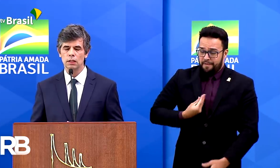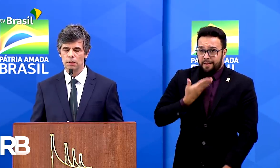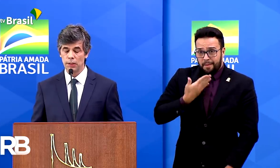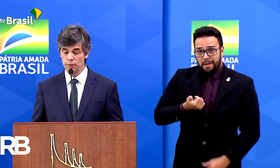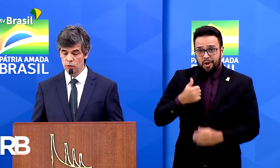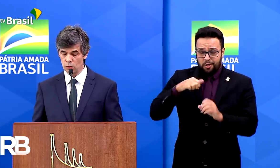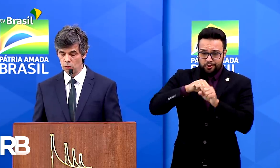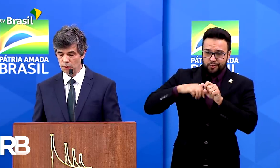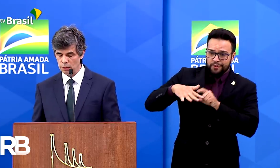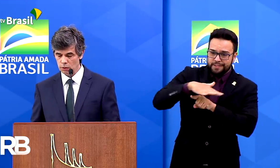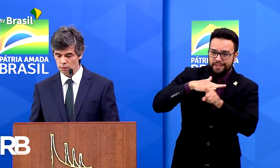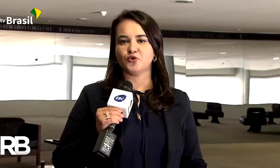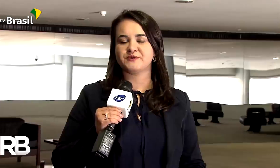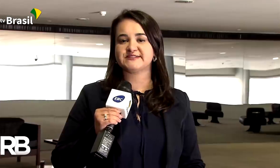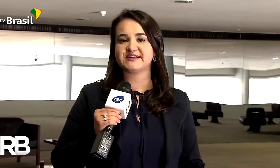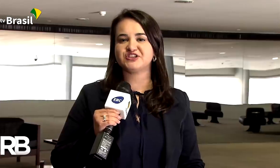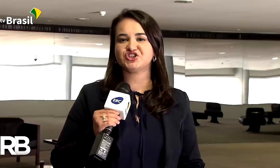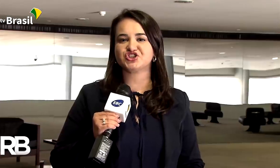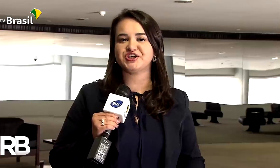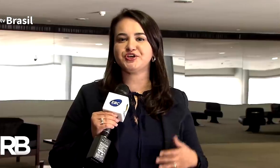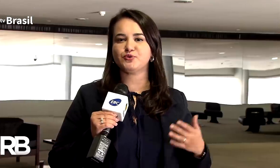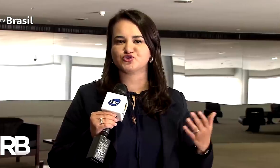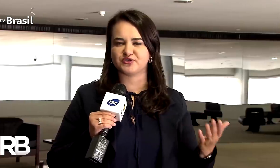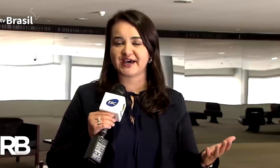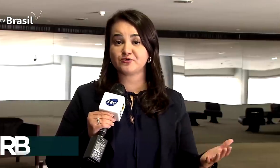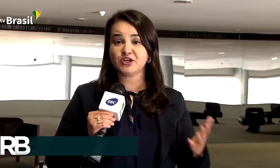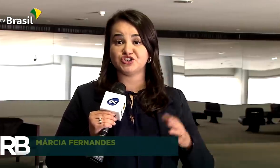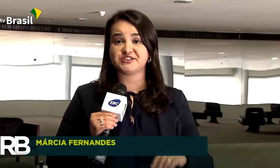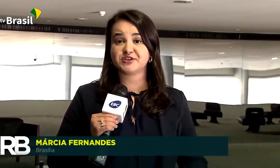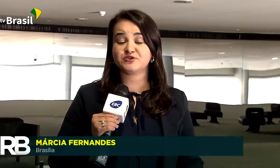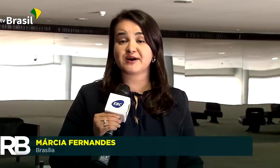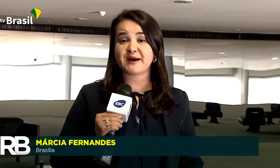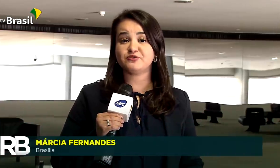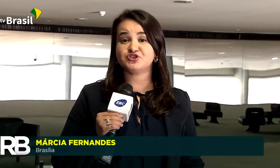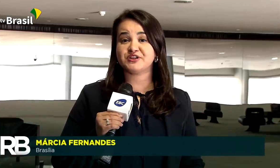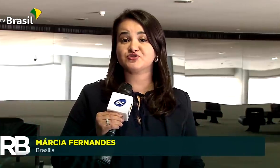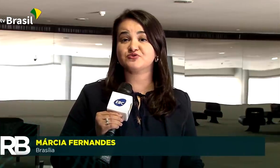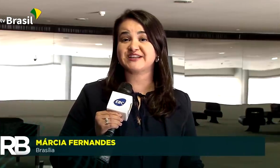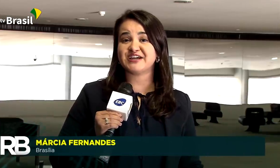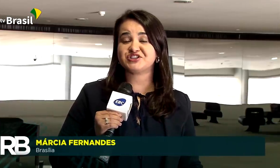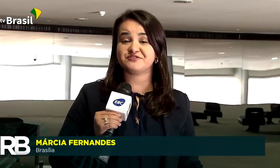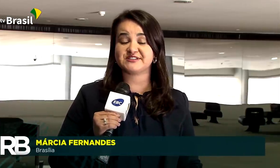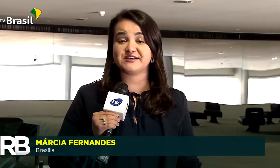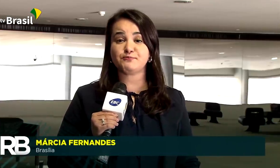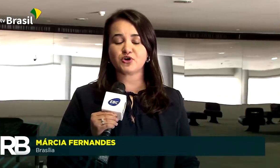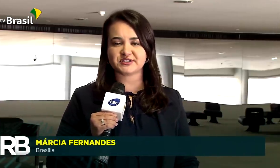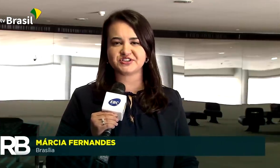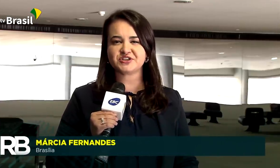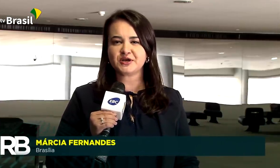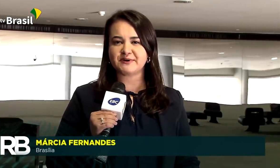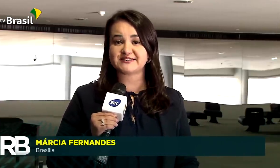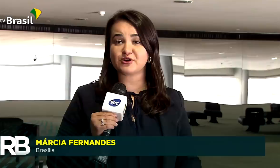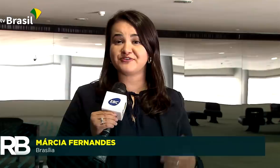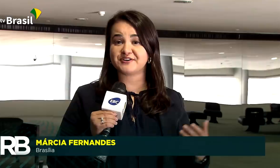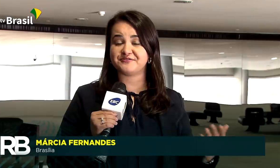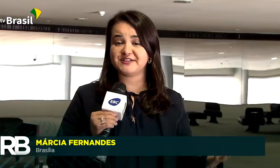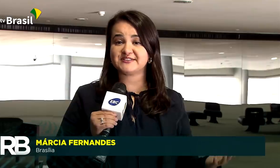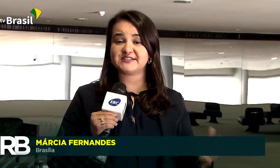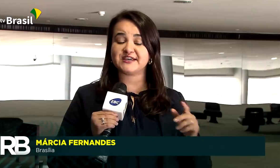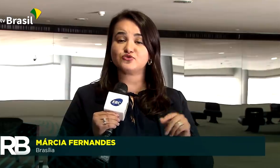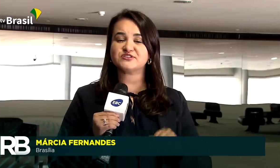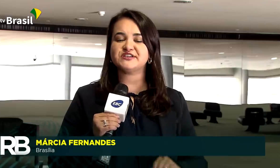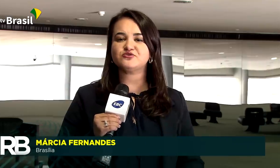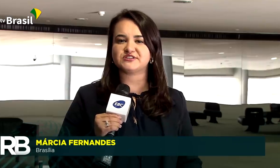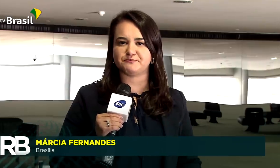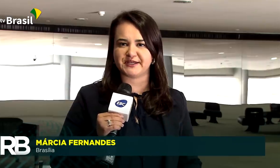a sociedade e para as pessoas do Brasil. O presidente Jair Bolsonaro disse que o trabalho de Nelson Teich vai ser importante para salvar